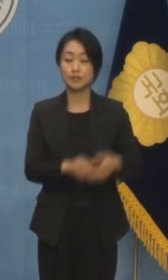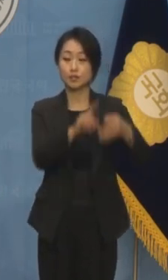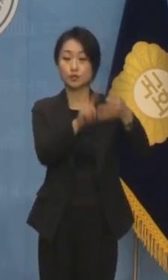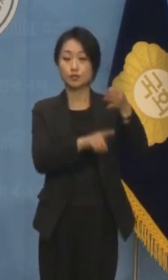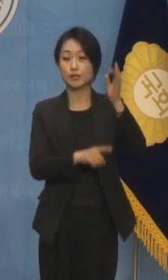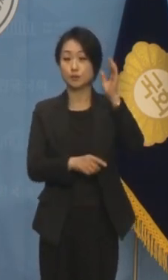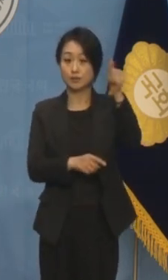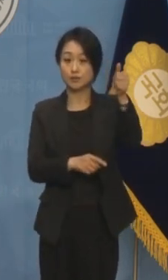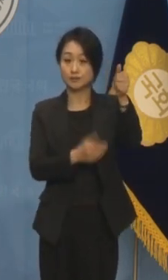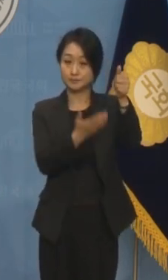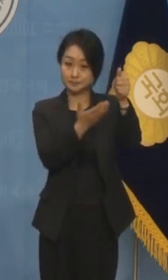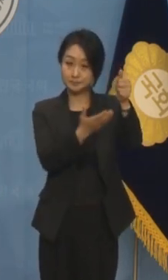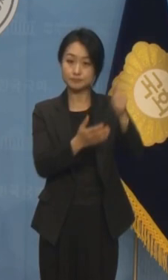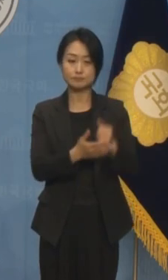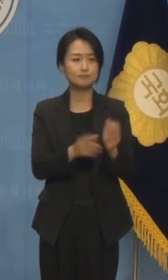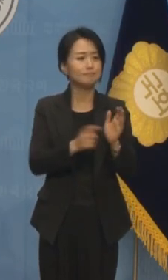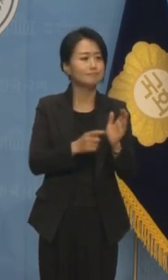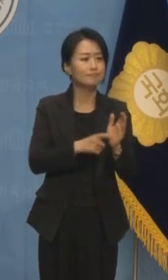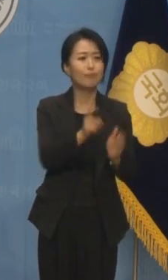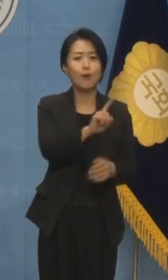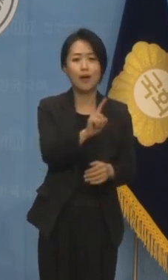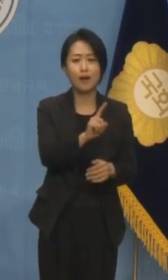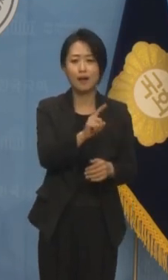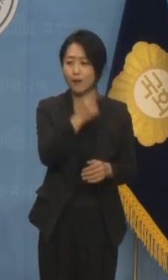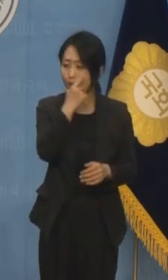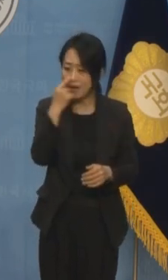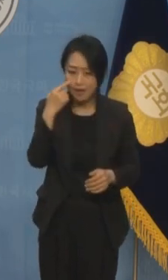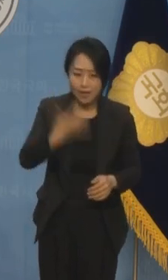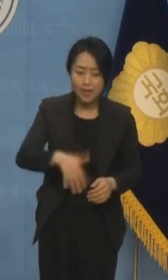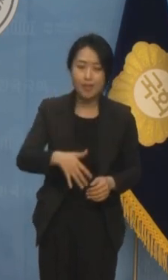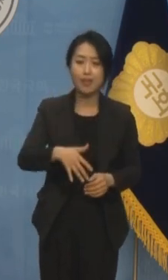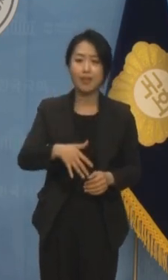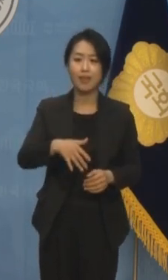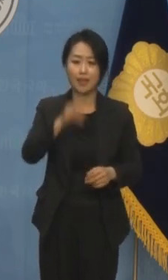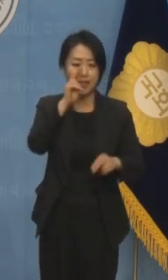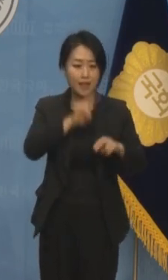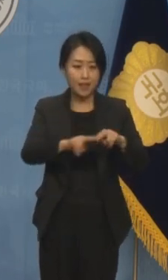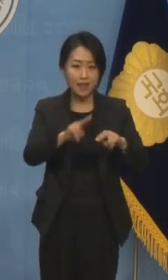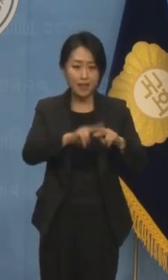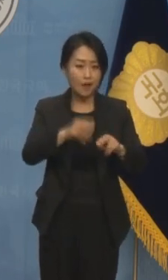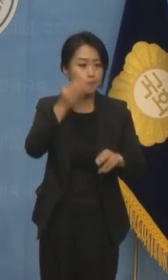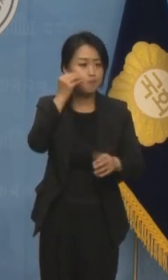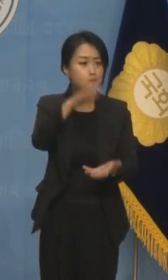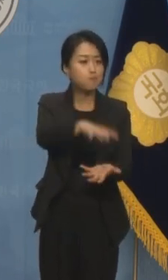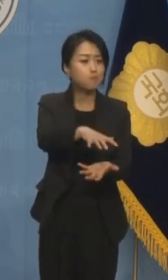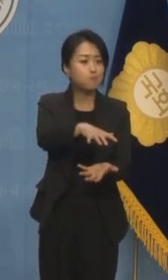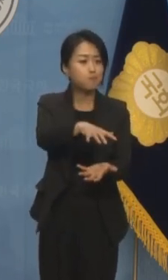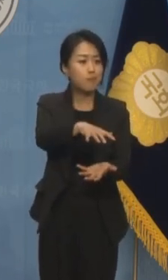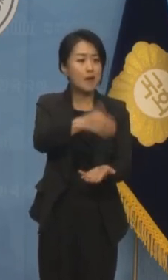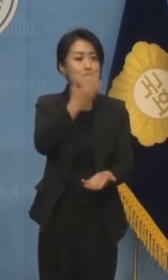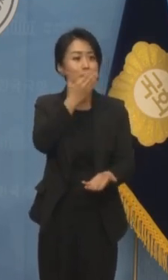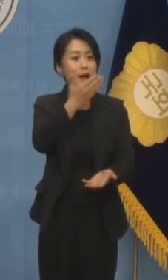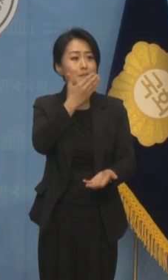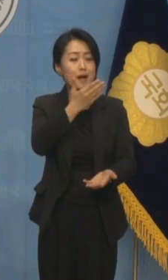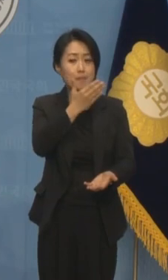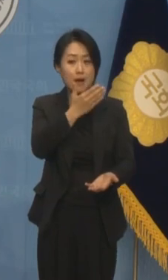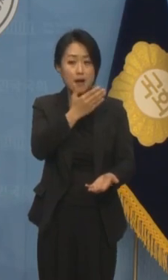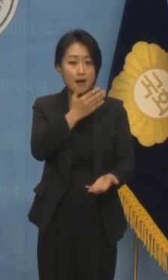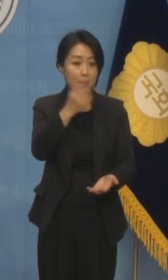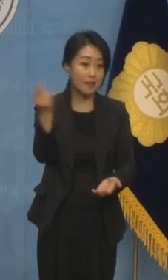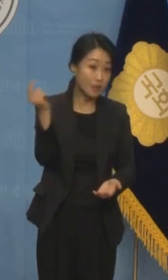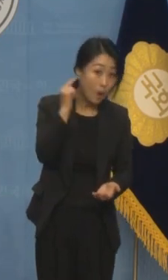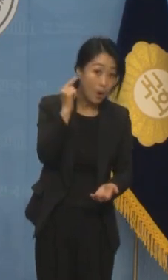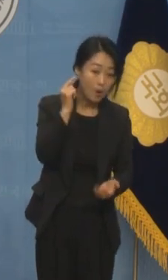윤석열 대통령은 무엇이 급해 제대로 확인되지도 않는 석유 매장 가능성 보고를 듣고 성급한